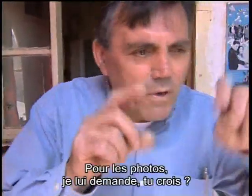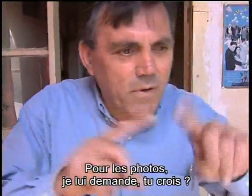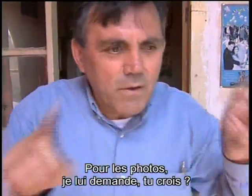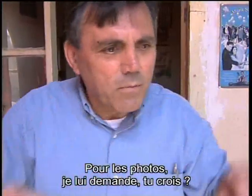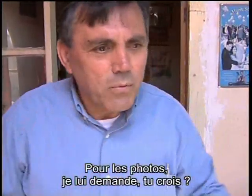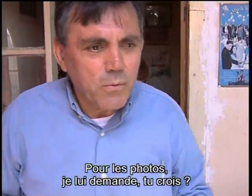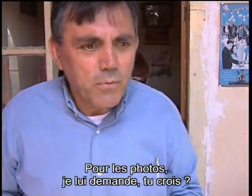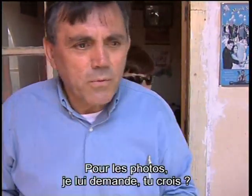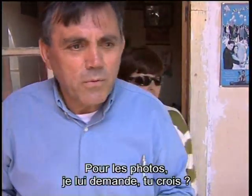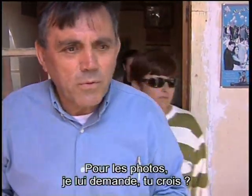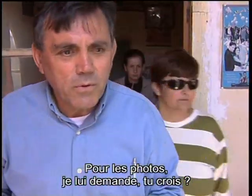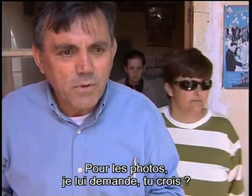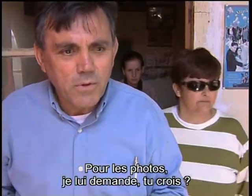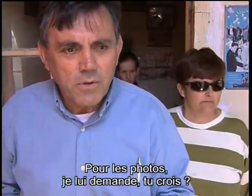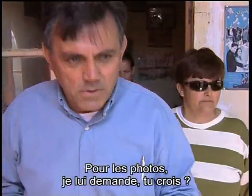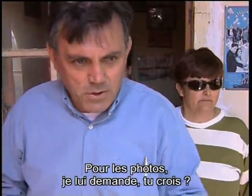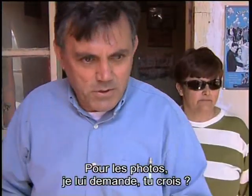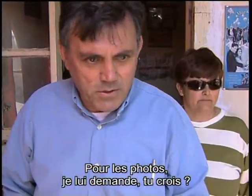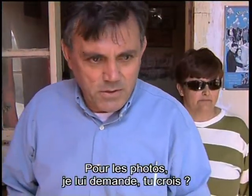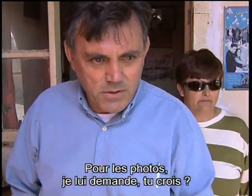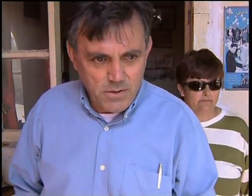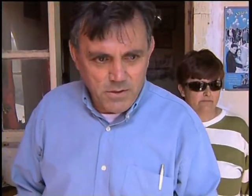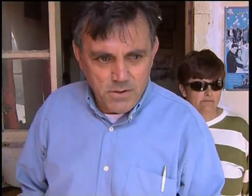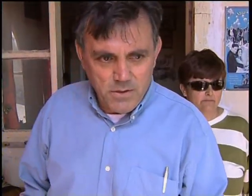et pour les photos je lui demande tu crois